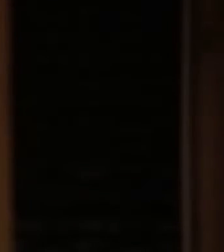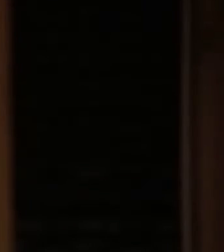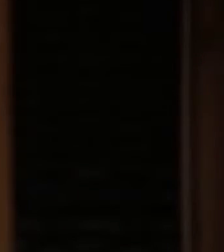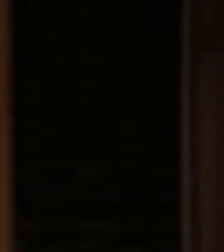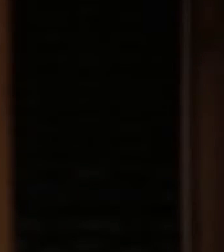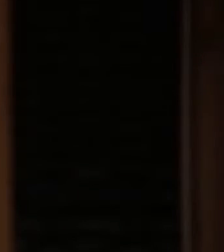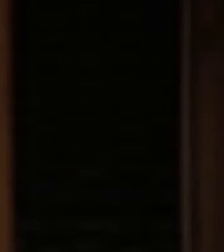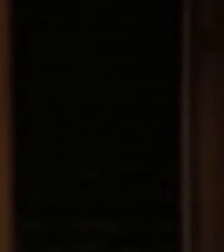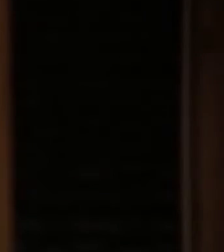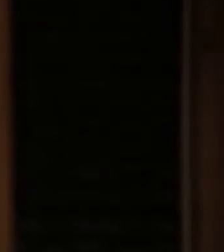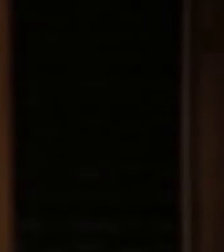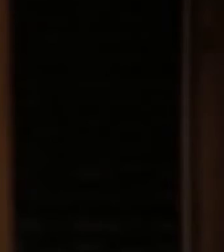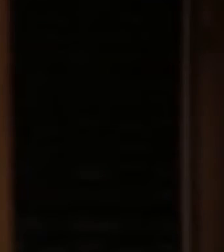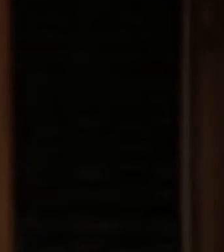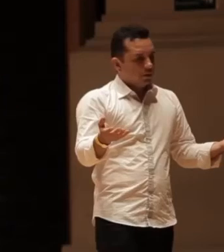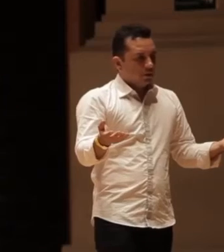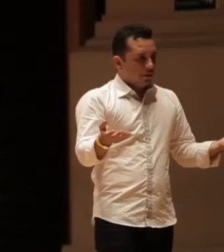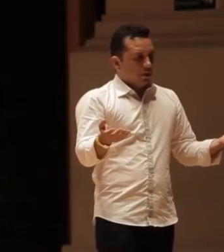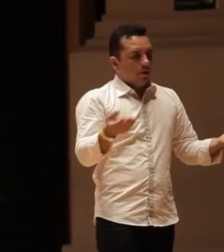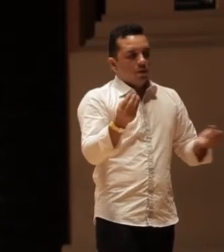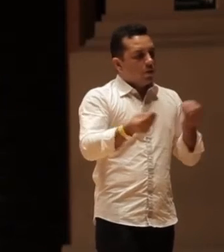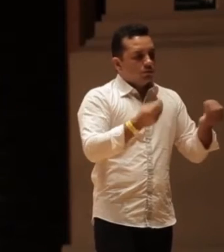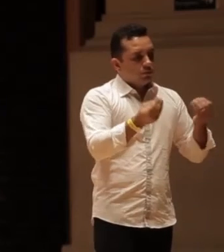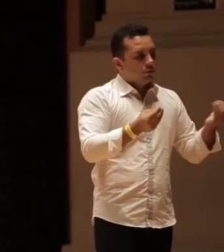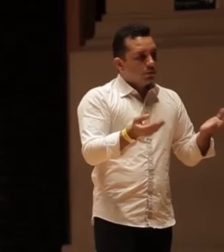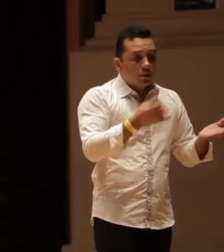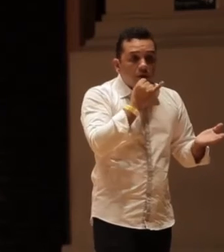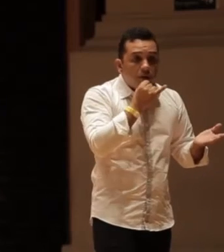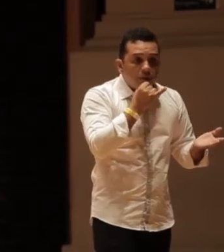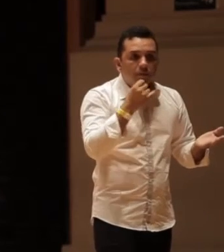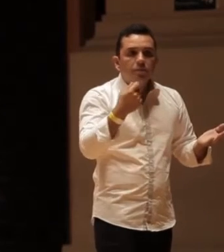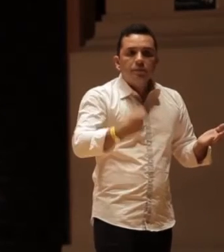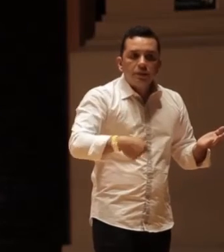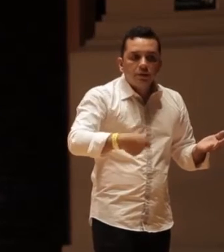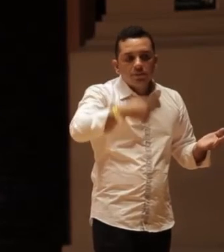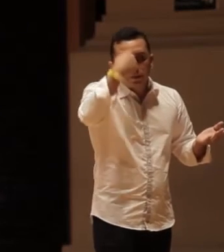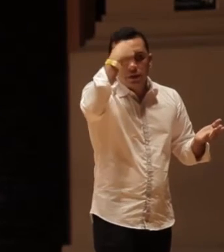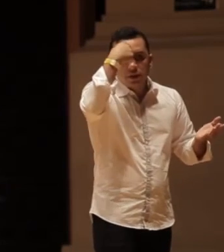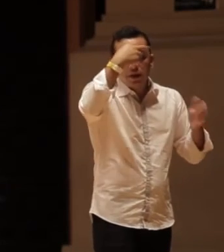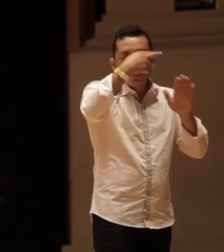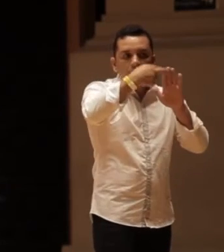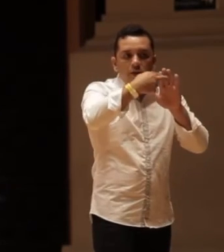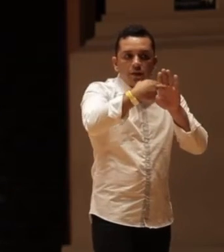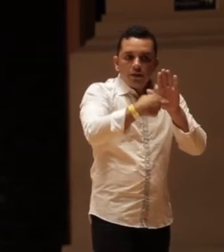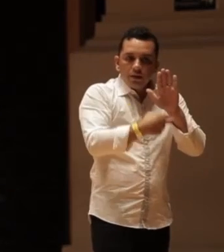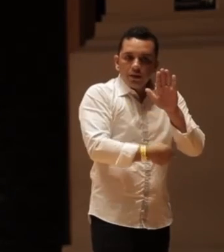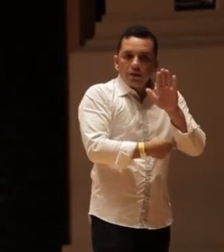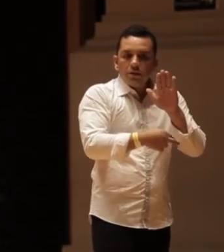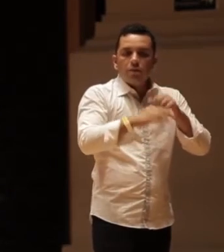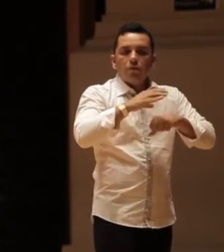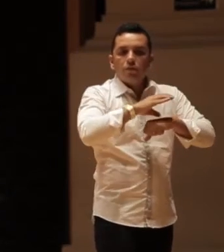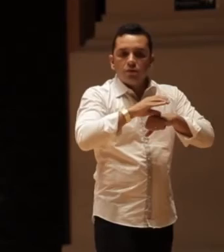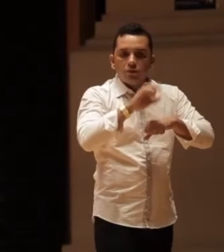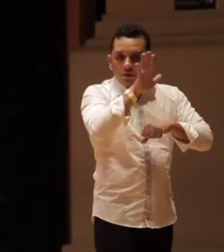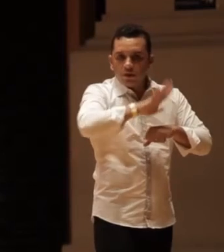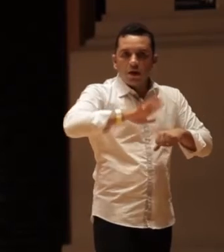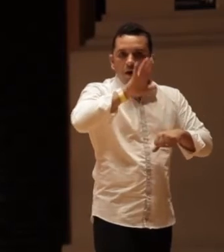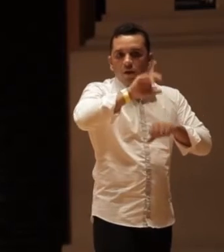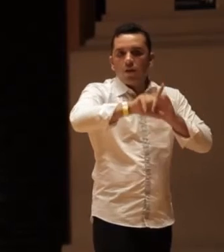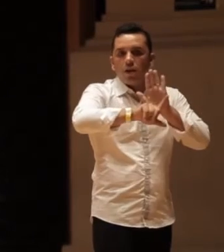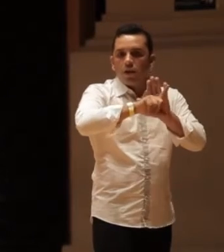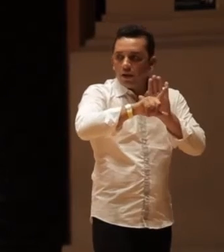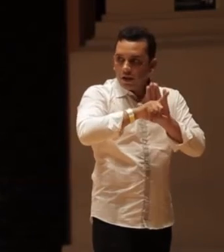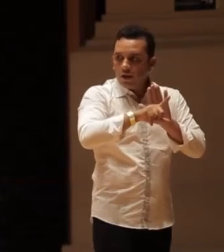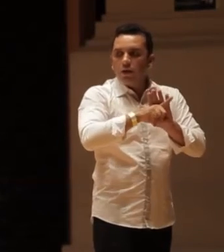tudo pode fazer qualquer maneira não tem que ser levar em conta os princípios constitucionais da legalidade impessoalidade